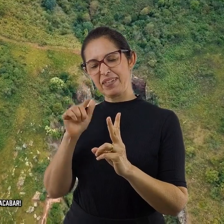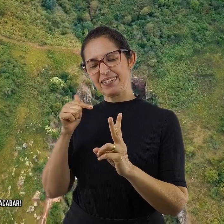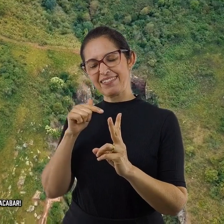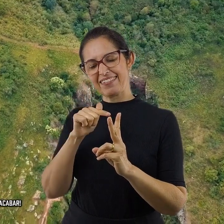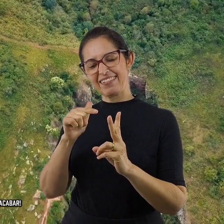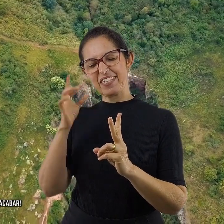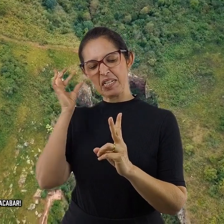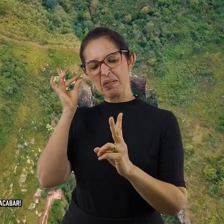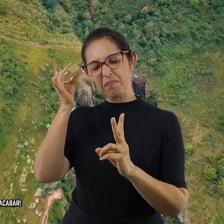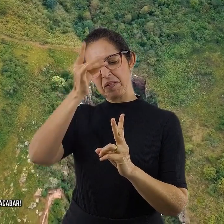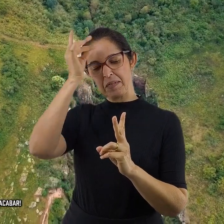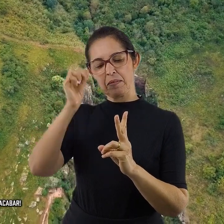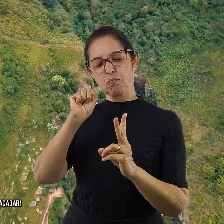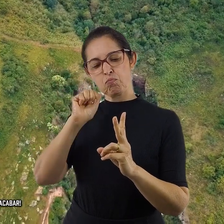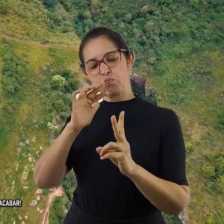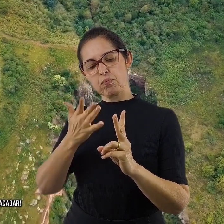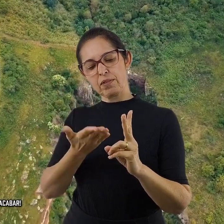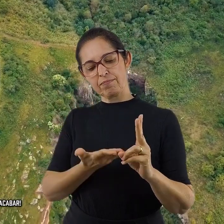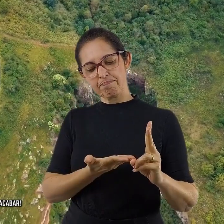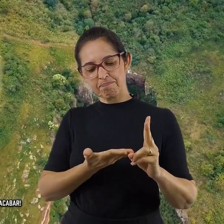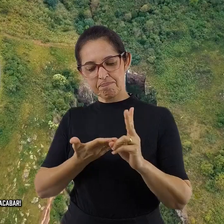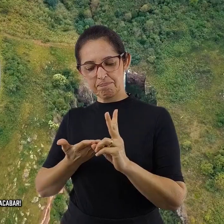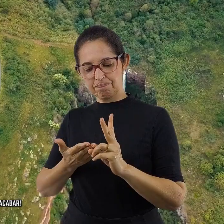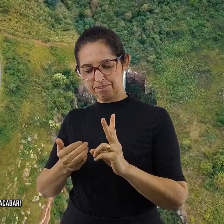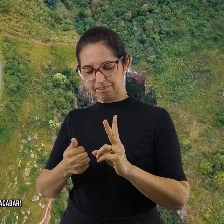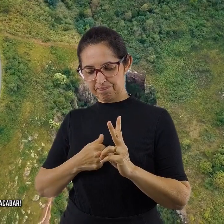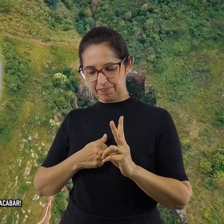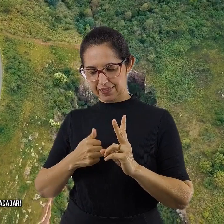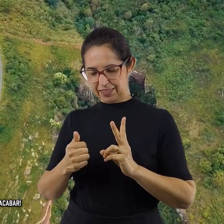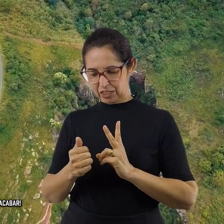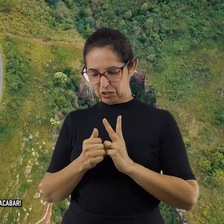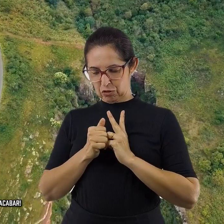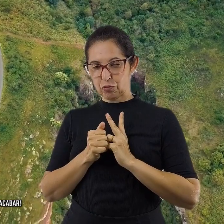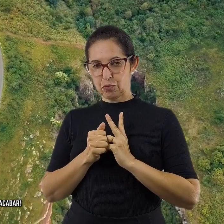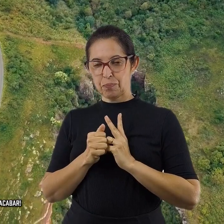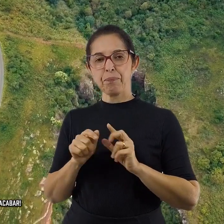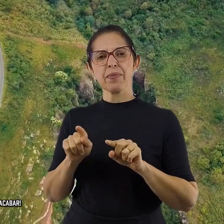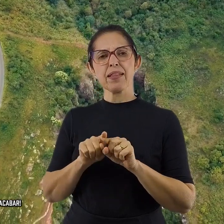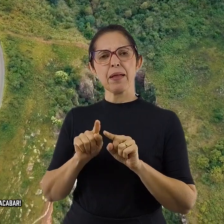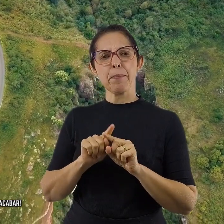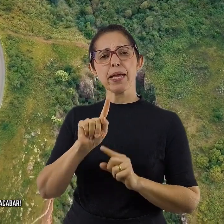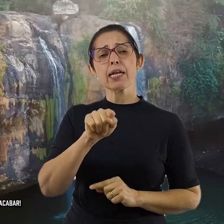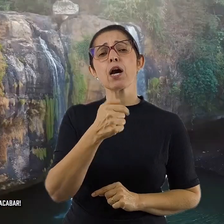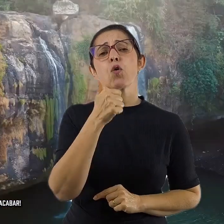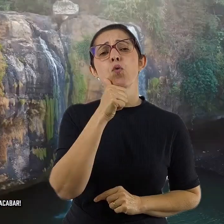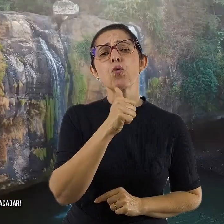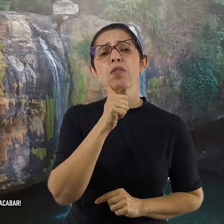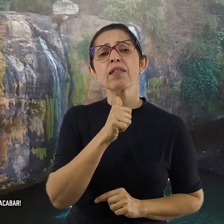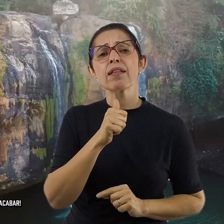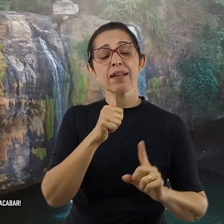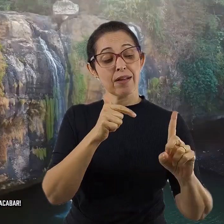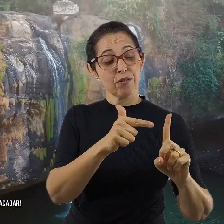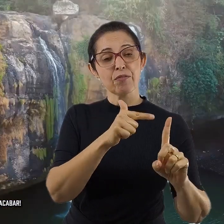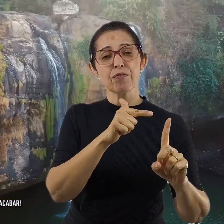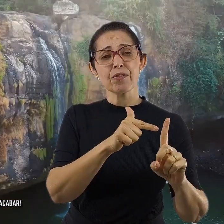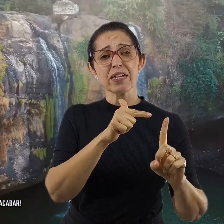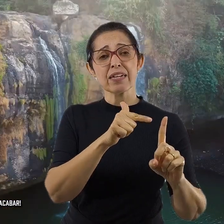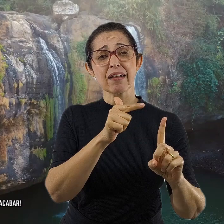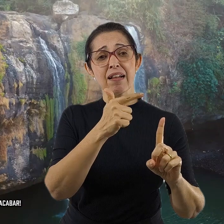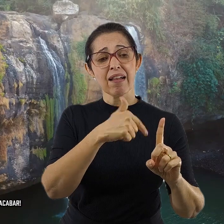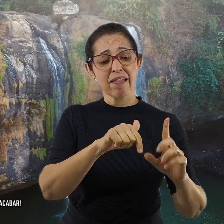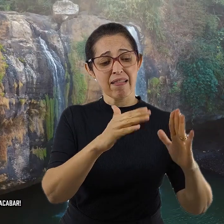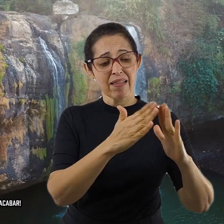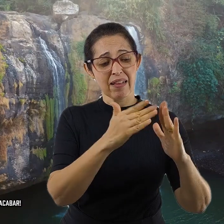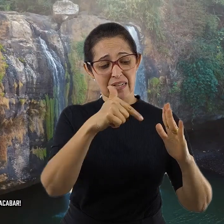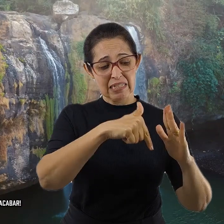mano lá se cante. e eu vos recebo na minha presença. Vou lá na rai. A outra, minha filha, Ei desci. dentro de casa está vivendo